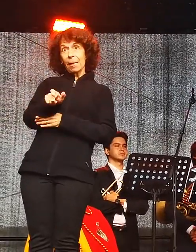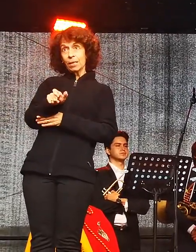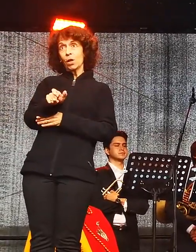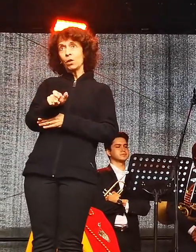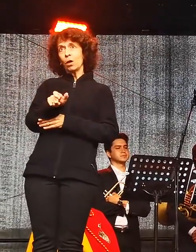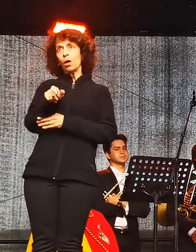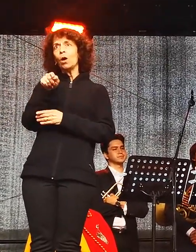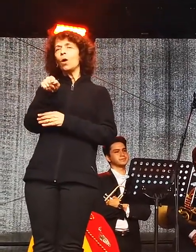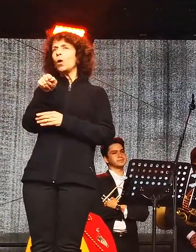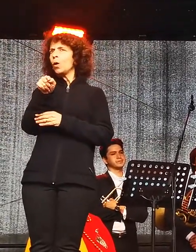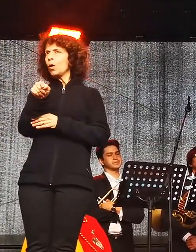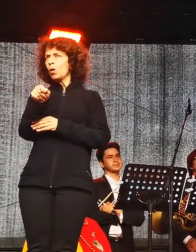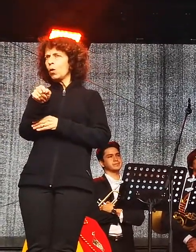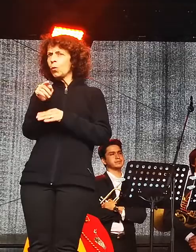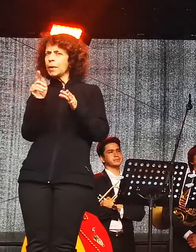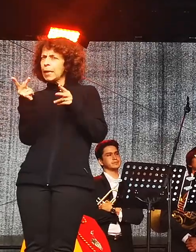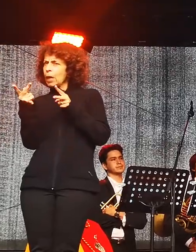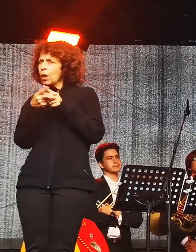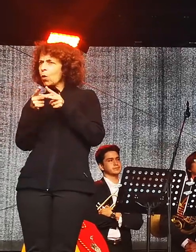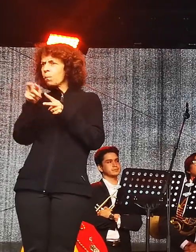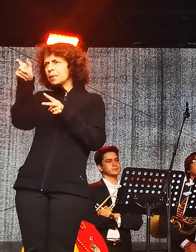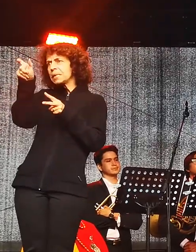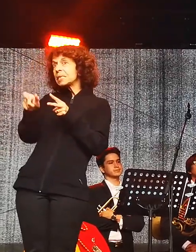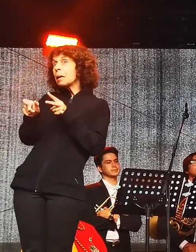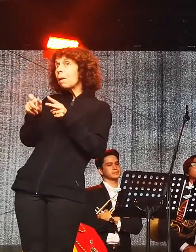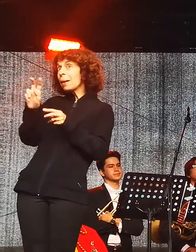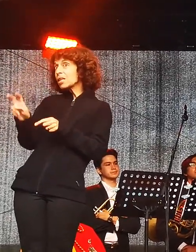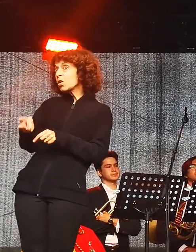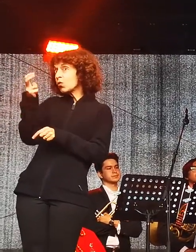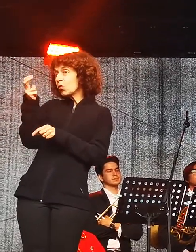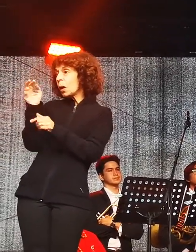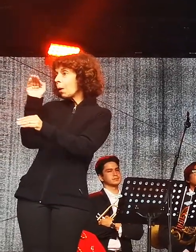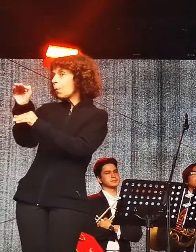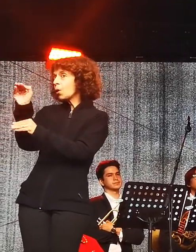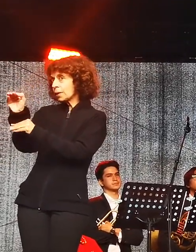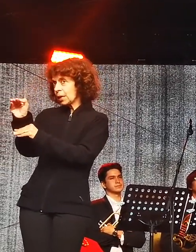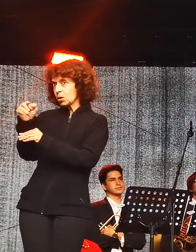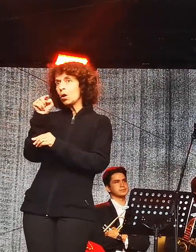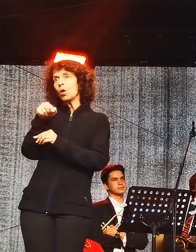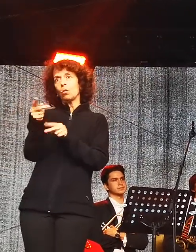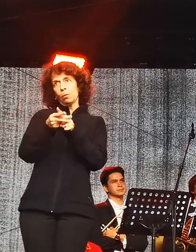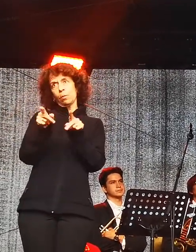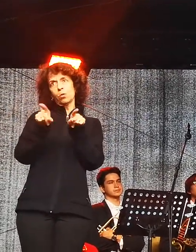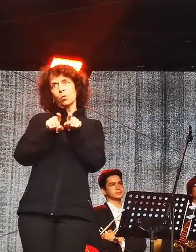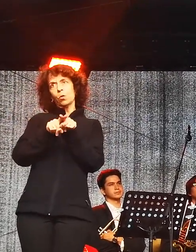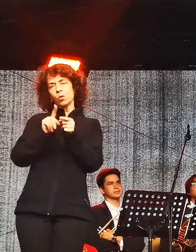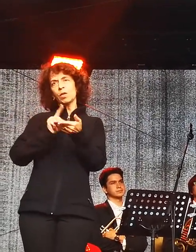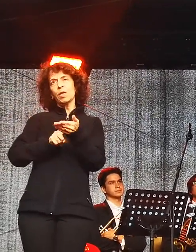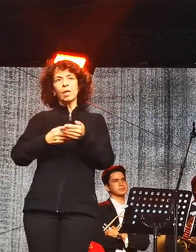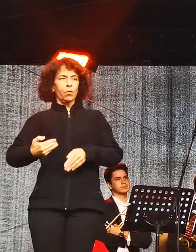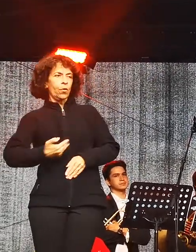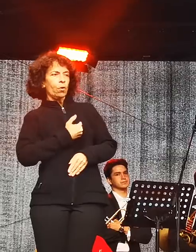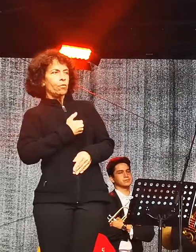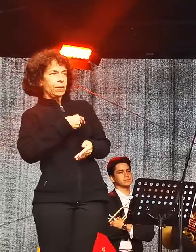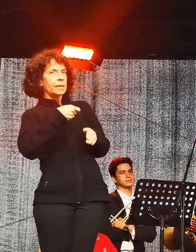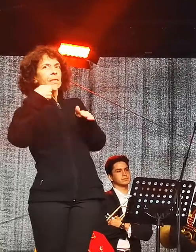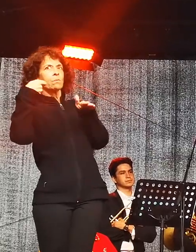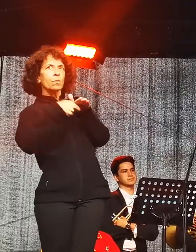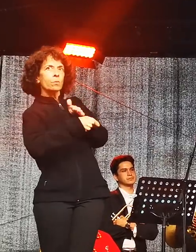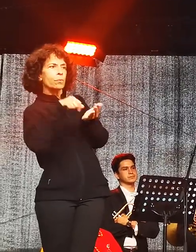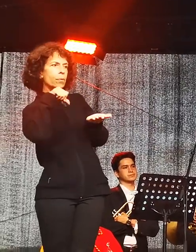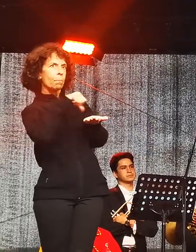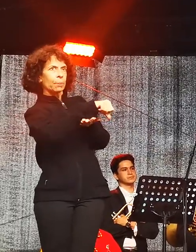nos vallées, prendrait le parti du dit malfaiteur et le protégerait, devra indemniser la victime. De